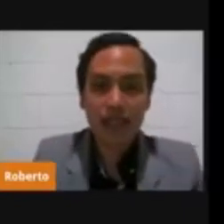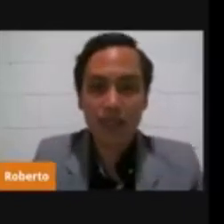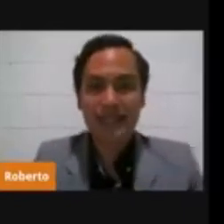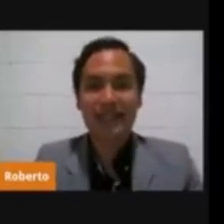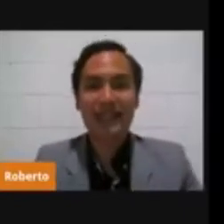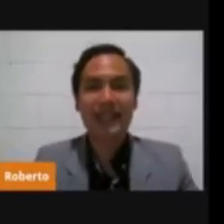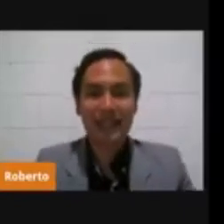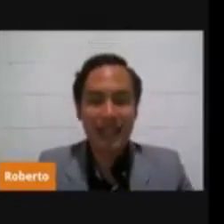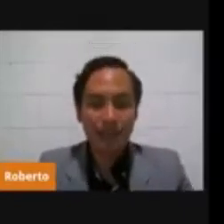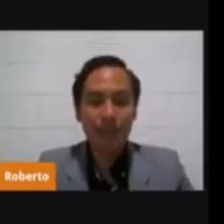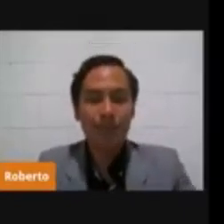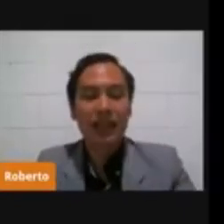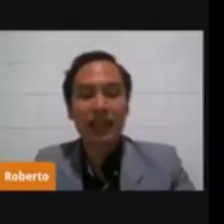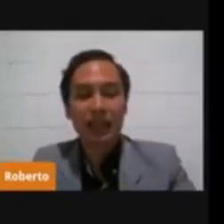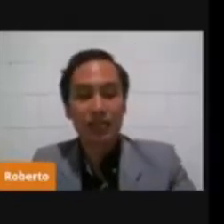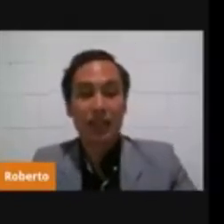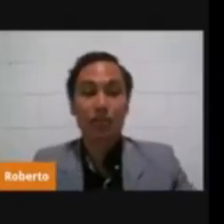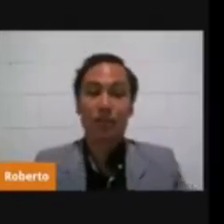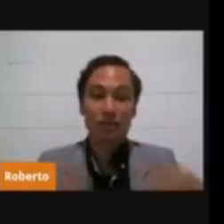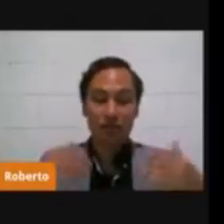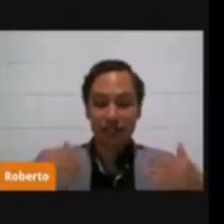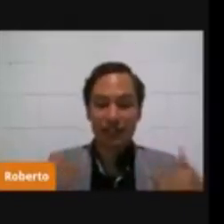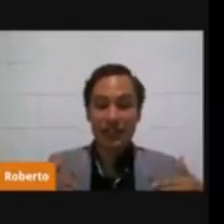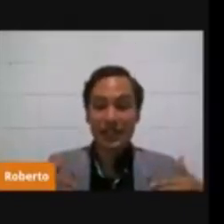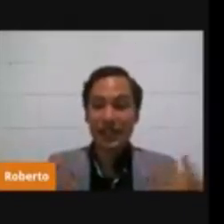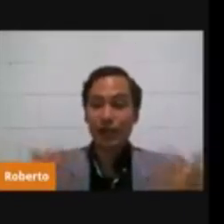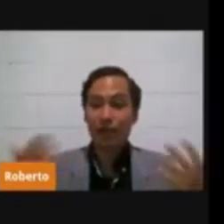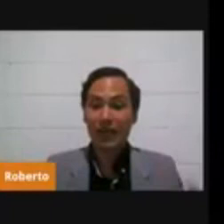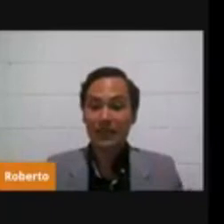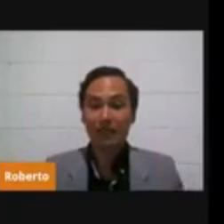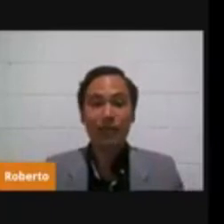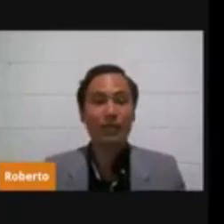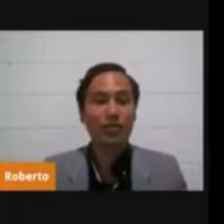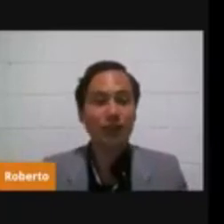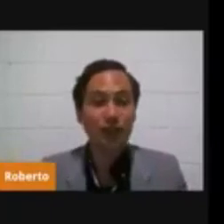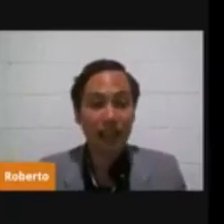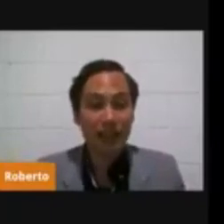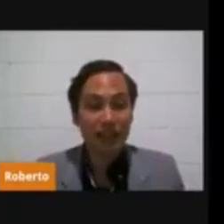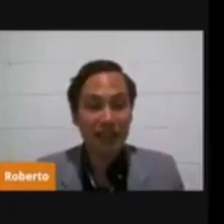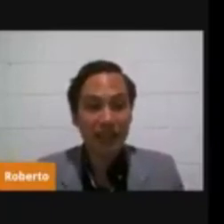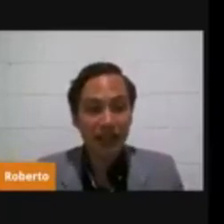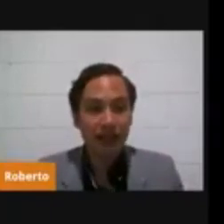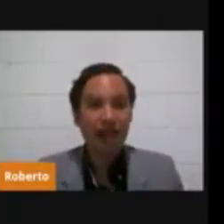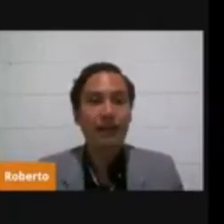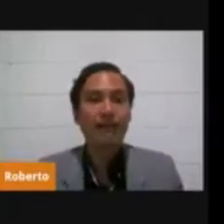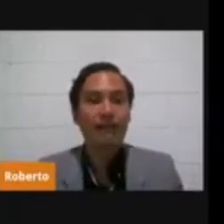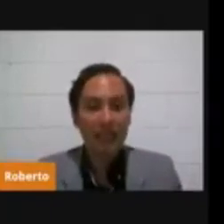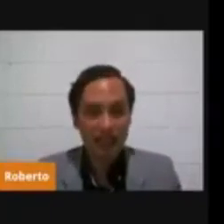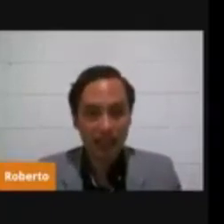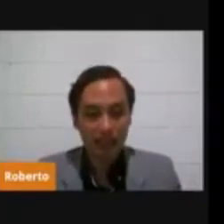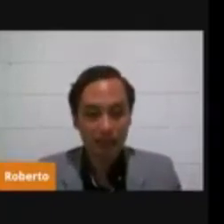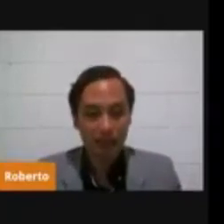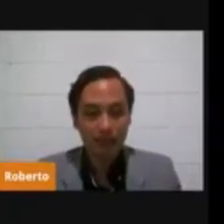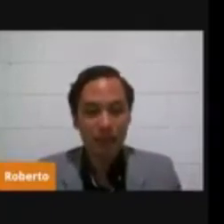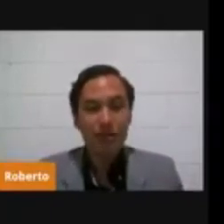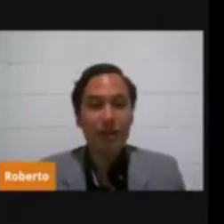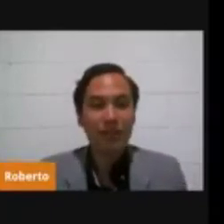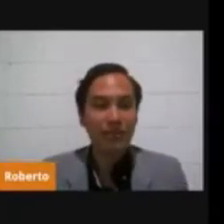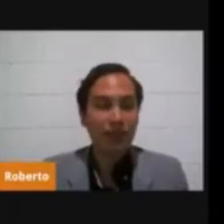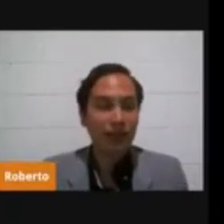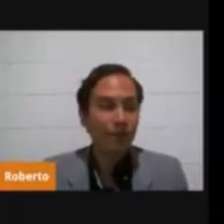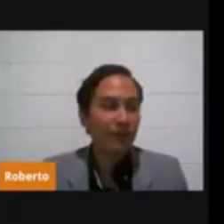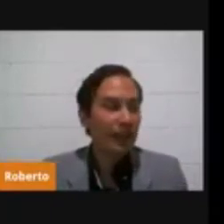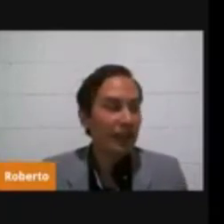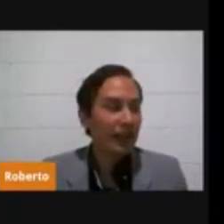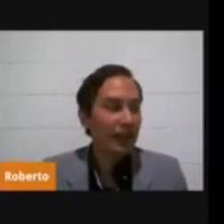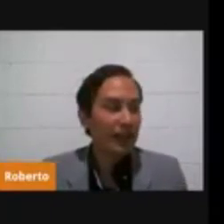de discapacidad que tiene. Entonces, una persona que anda en silla de ruedas es una persona con discapacidad física. Una